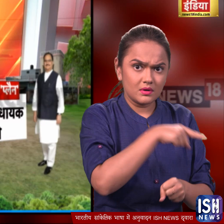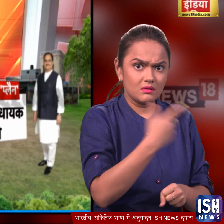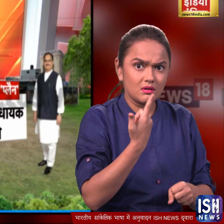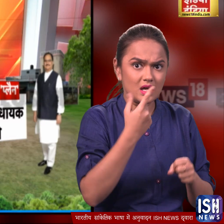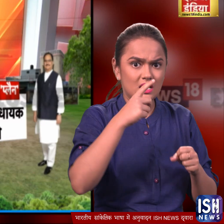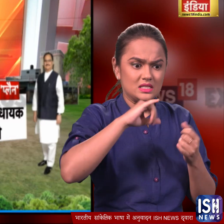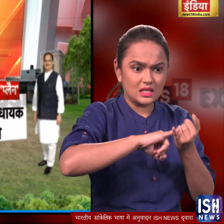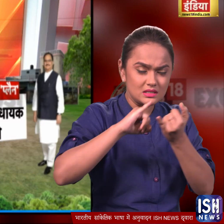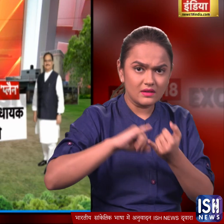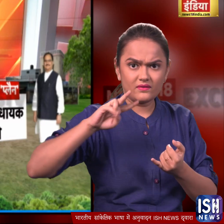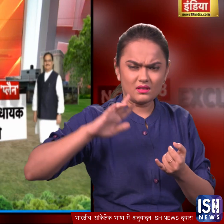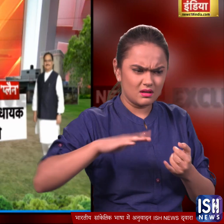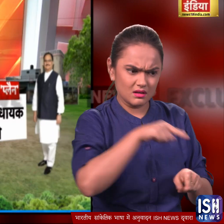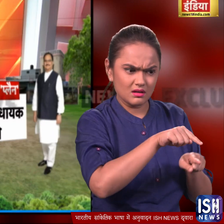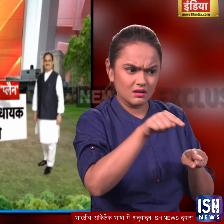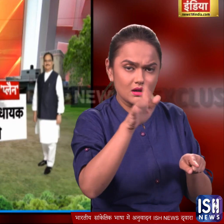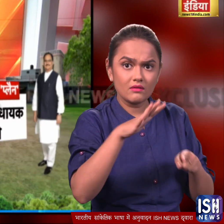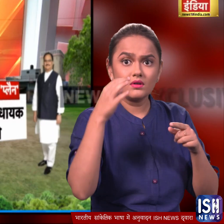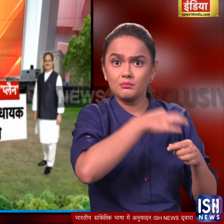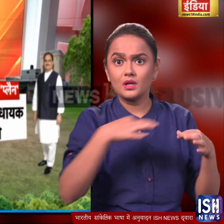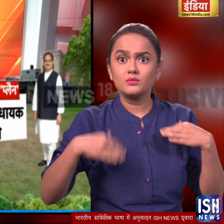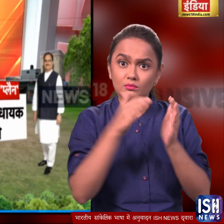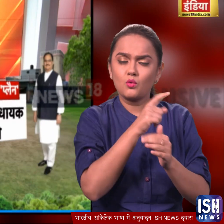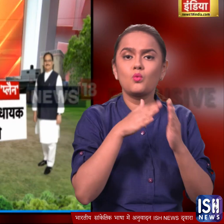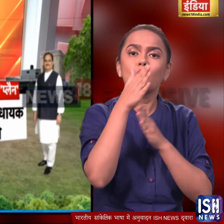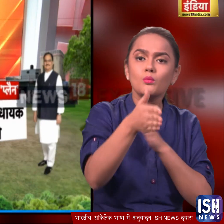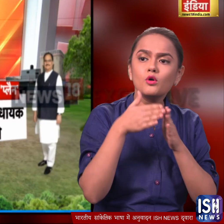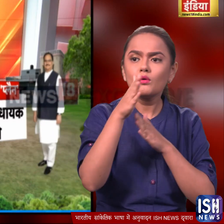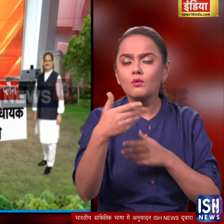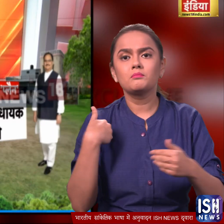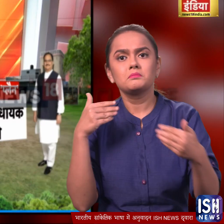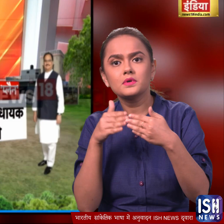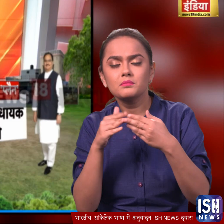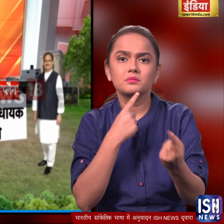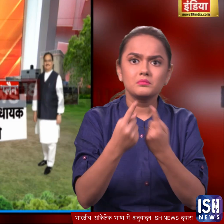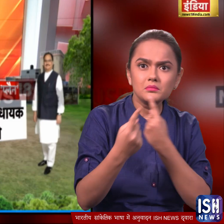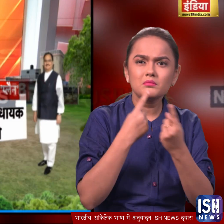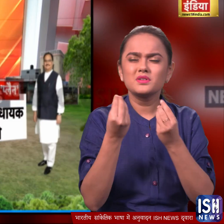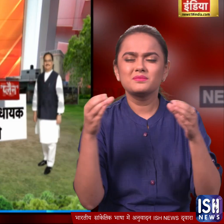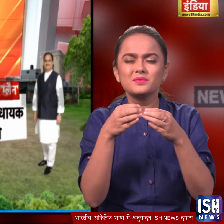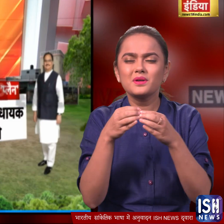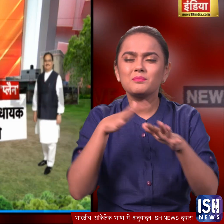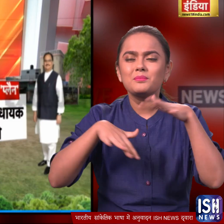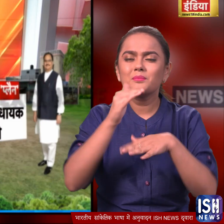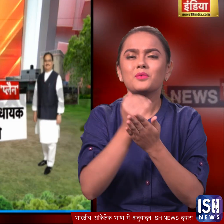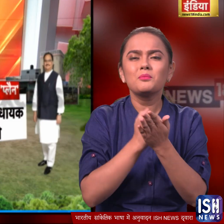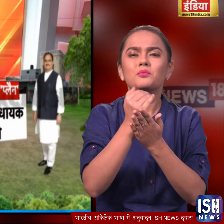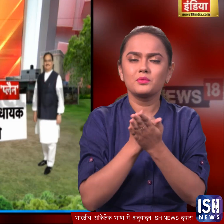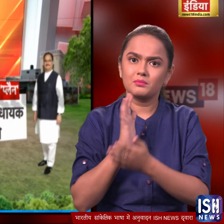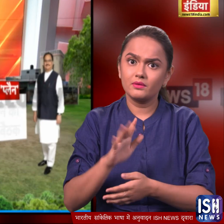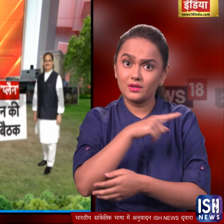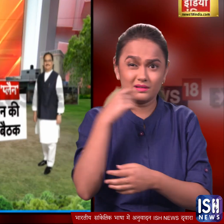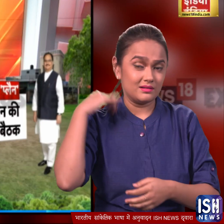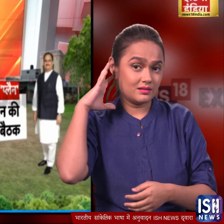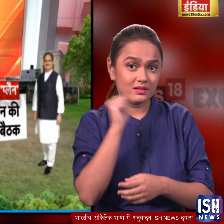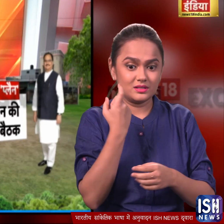मंत्री, सांसद और विधायक इन सीटों पर ब्राह्मण समुदाय के लोगों के घर जाकर उनसे मिलेंगे और छोटे बड़े सम्मेलन करेंगे। पता चला है कि इस